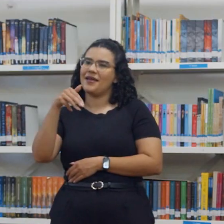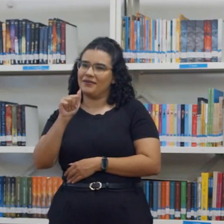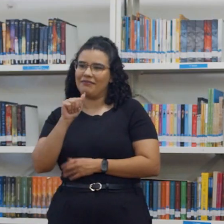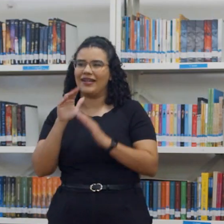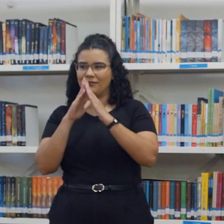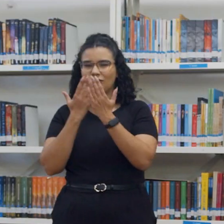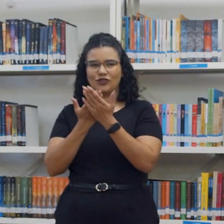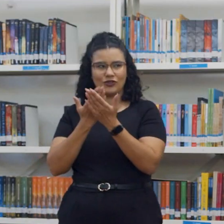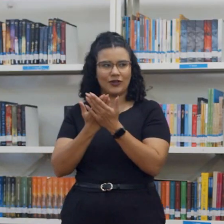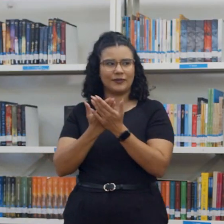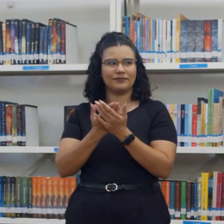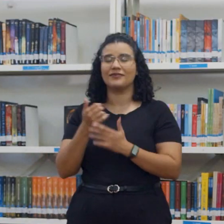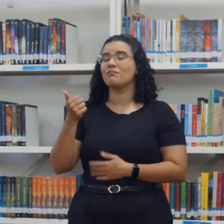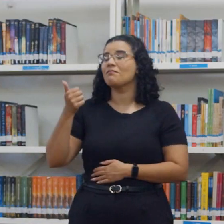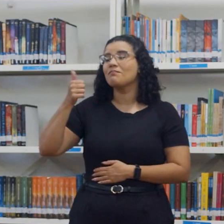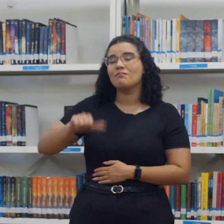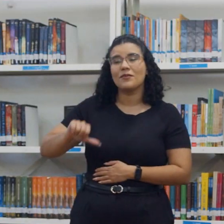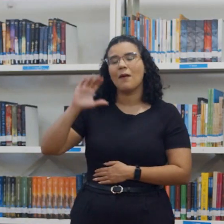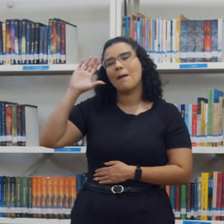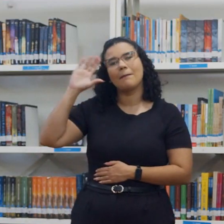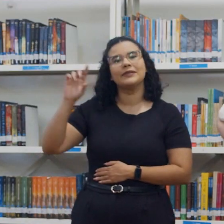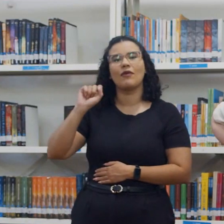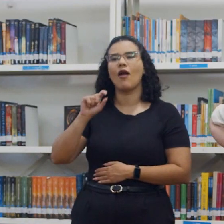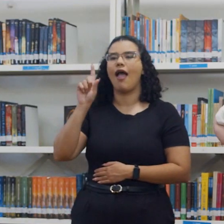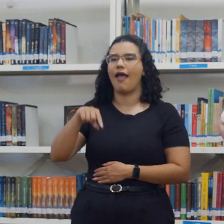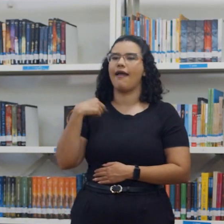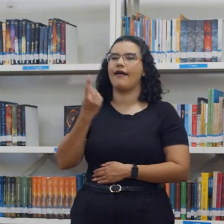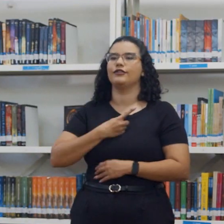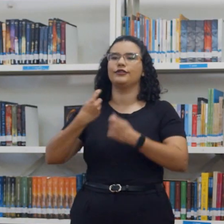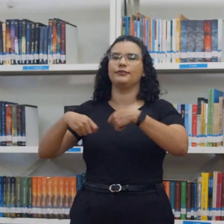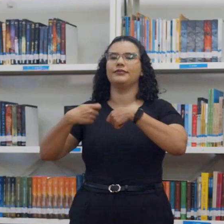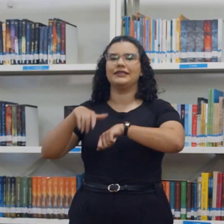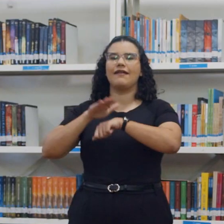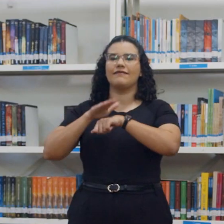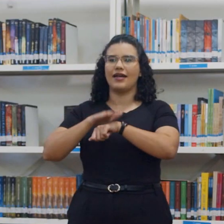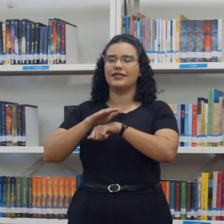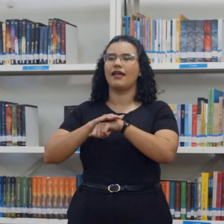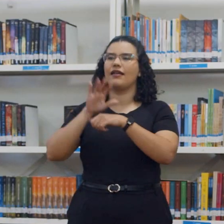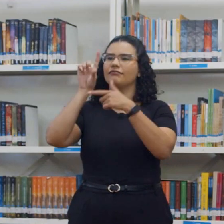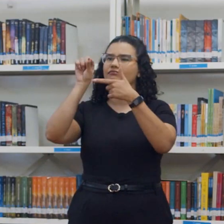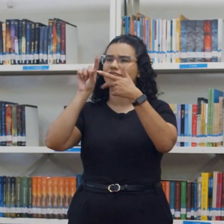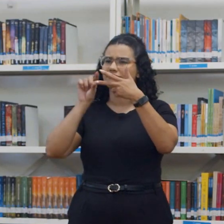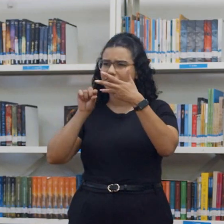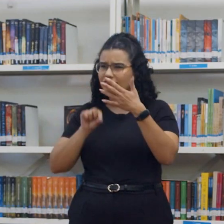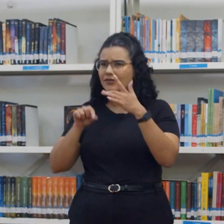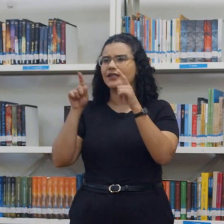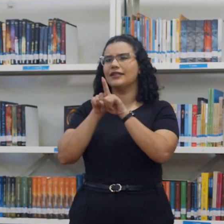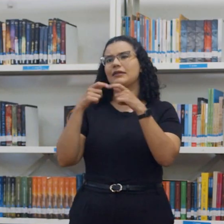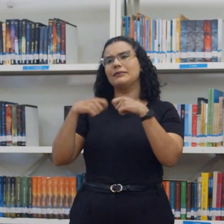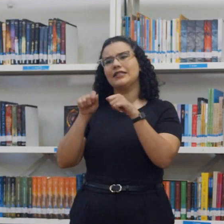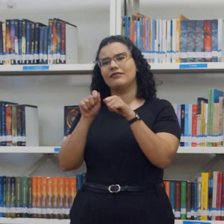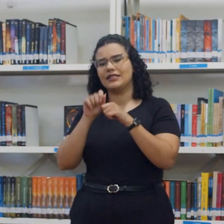Na escola, a pior parte do mundo era a gente ter que fazer aquelas dissertações e daí tinha que fazer os